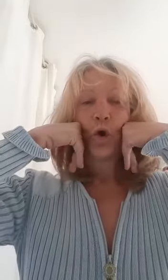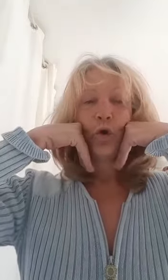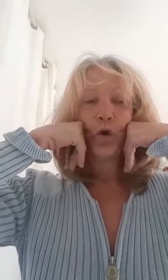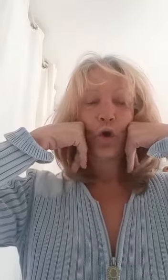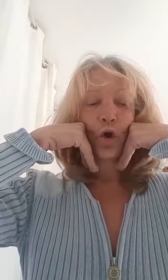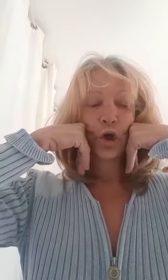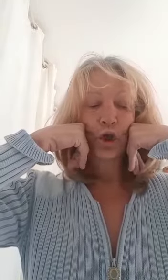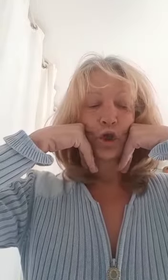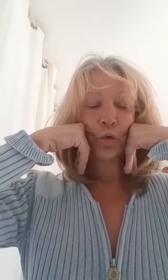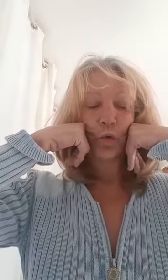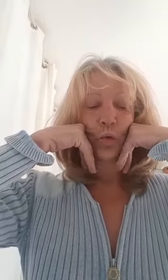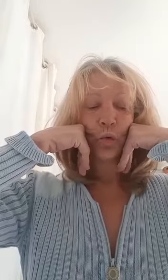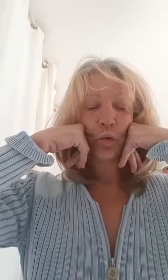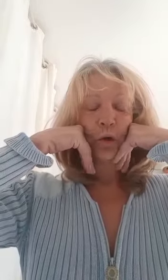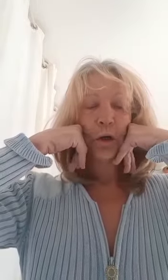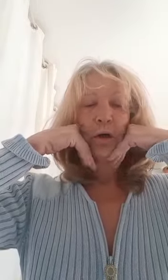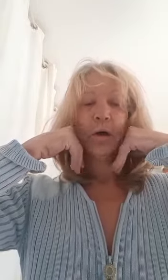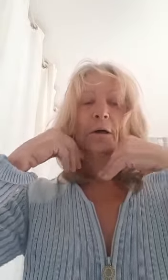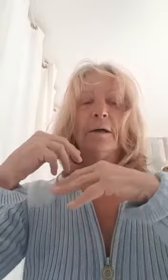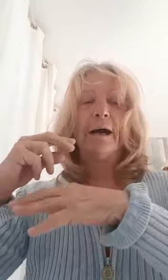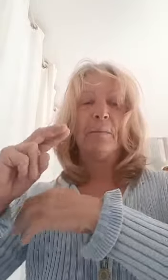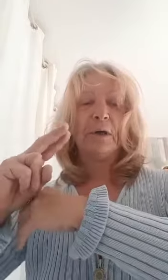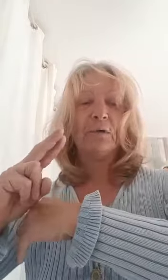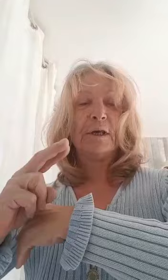Le cochon. Après, on a